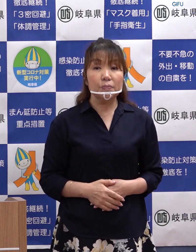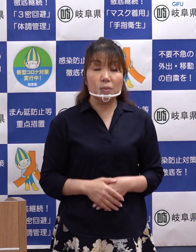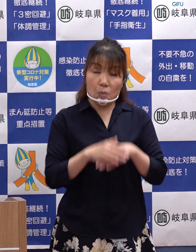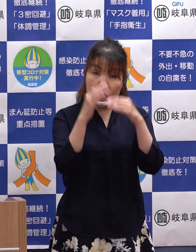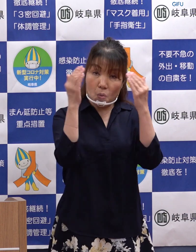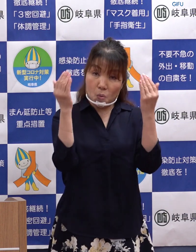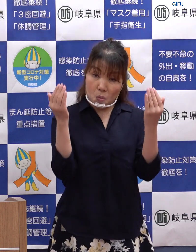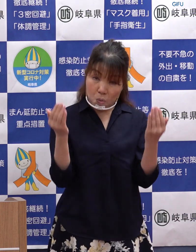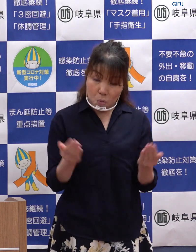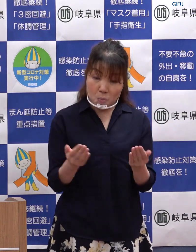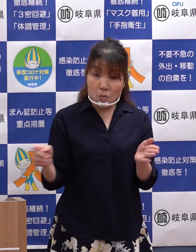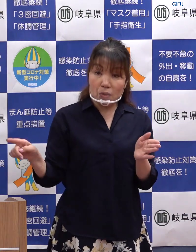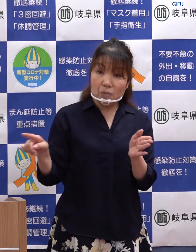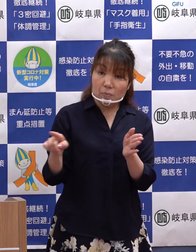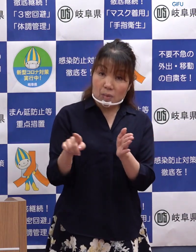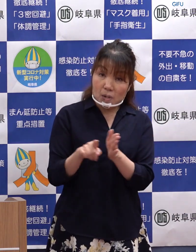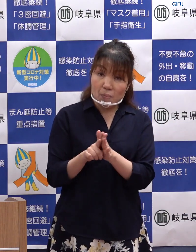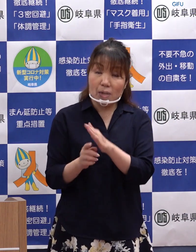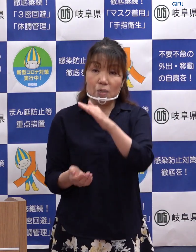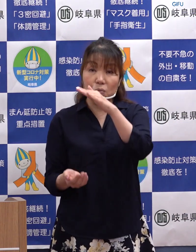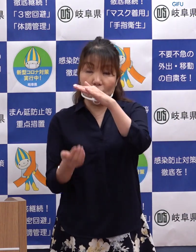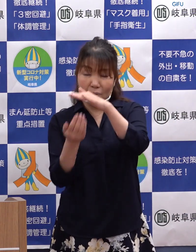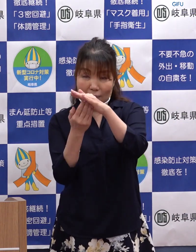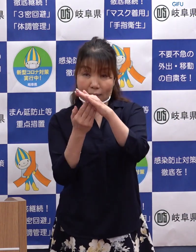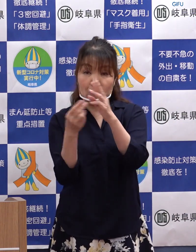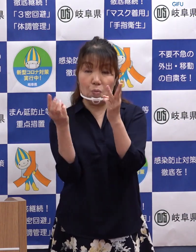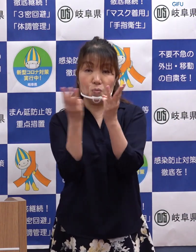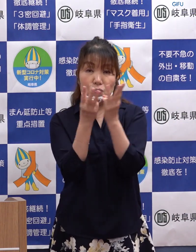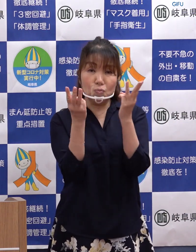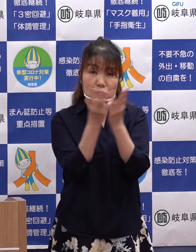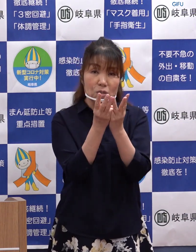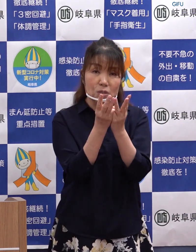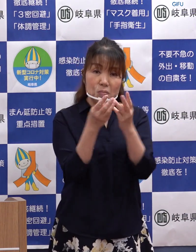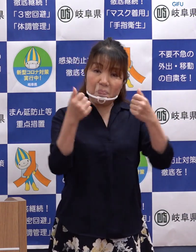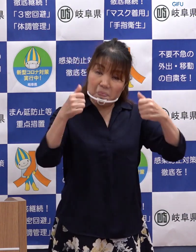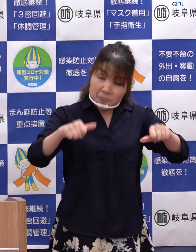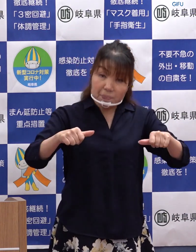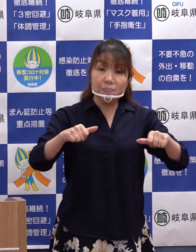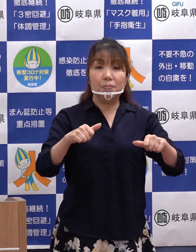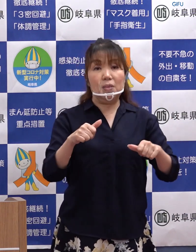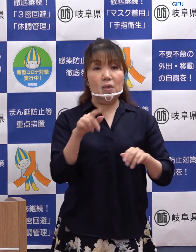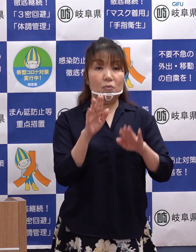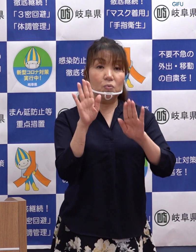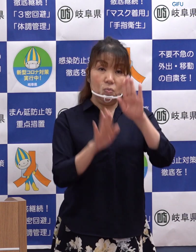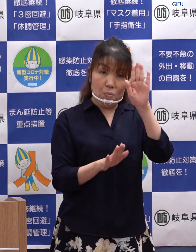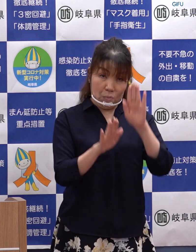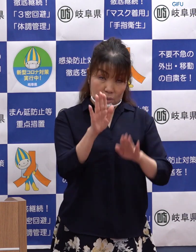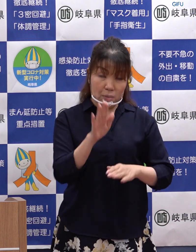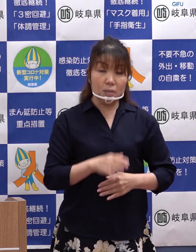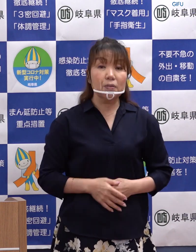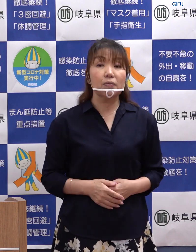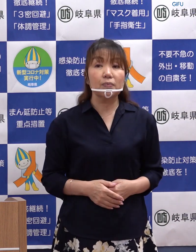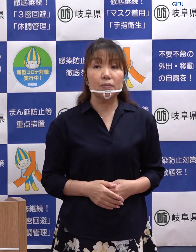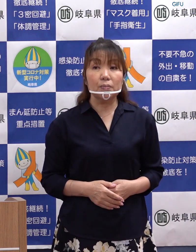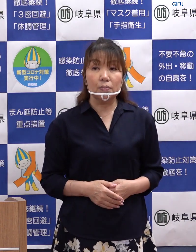ほぼこれまでの最高の水準に近づきつつあると、こういうことでございます。